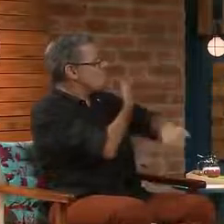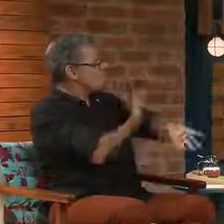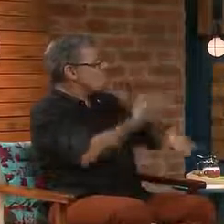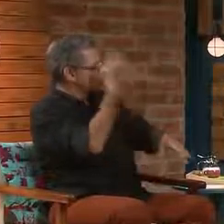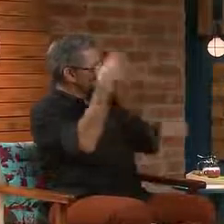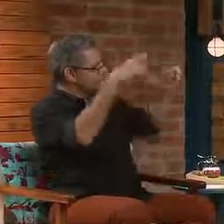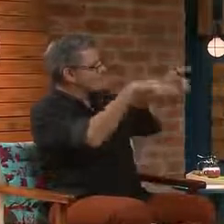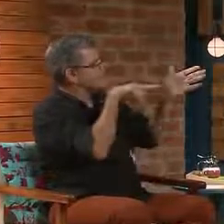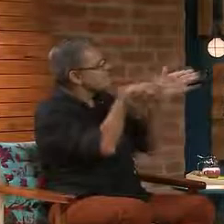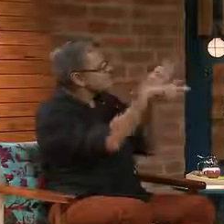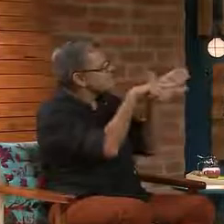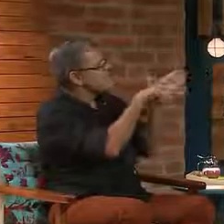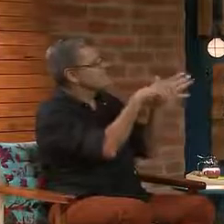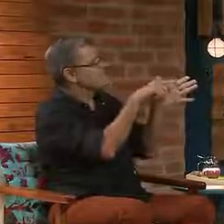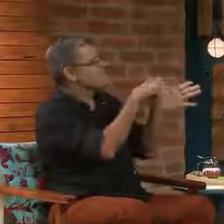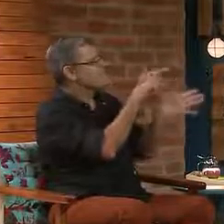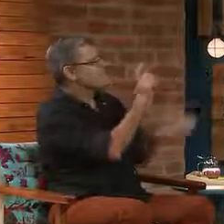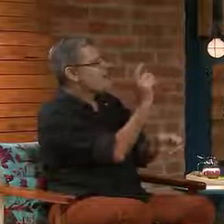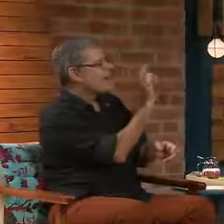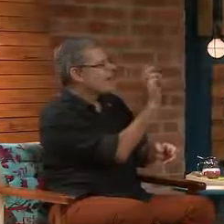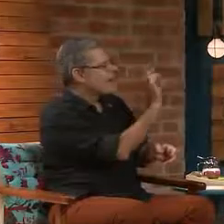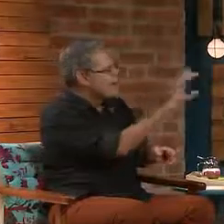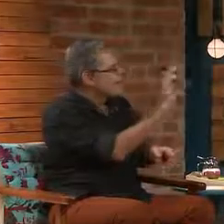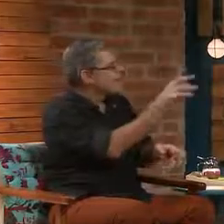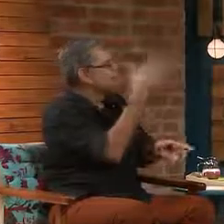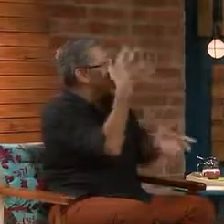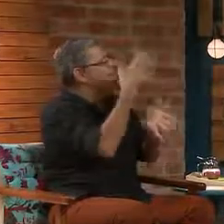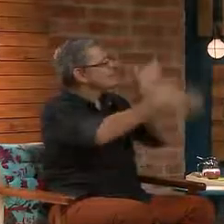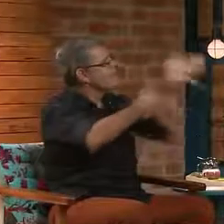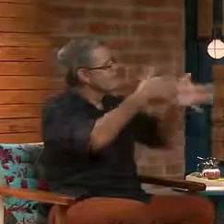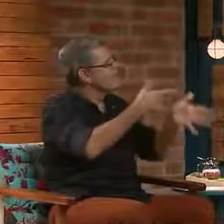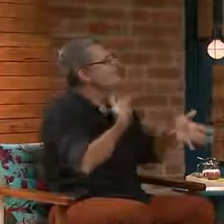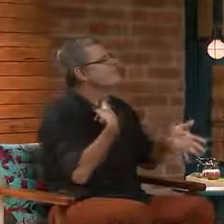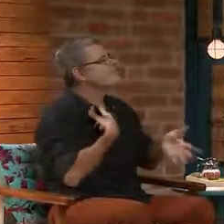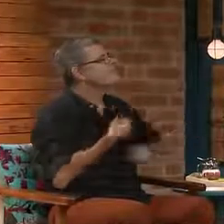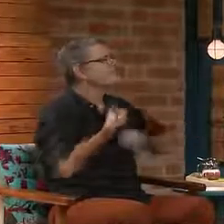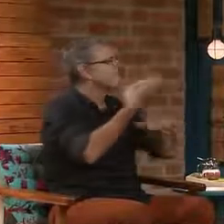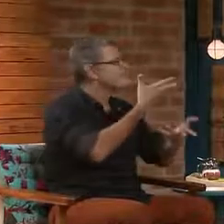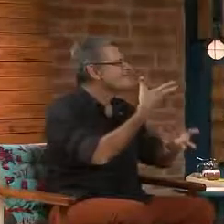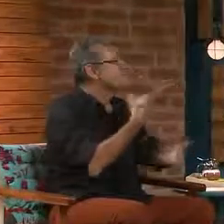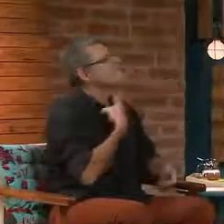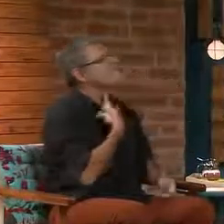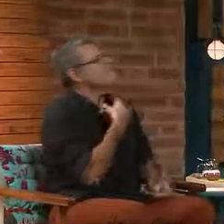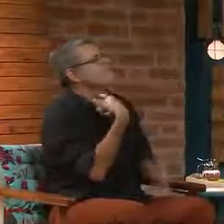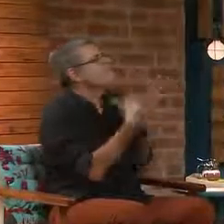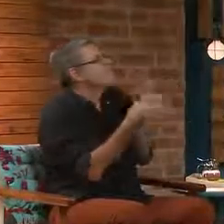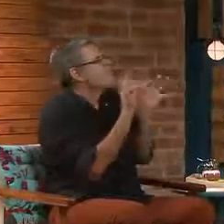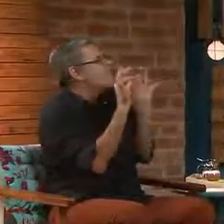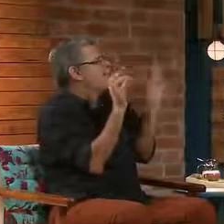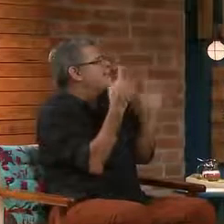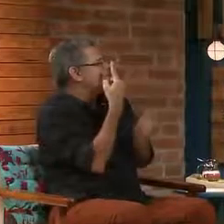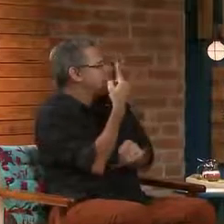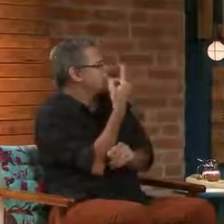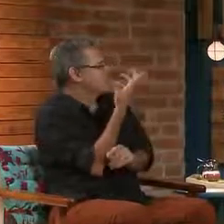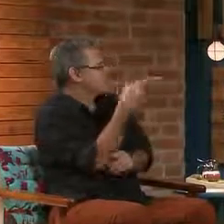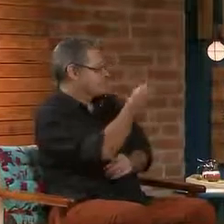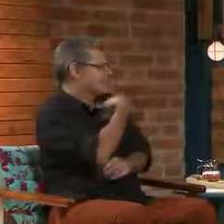eu costumo perguntar para as pessoas que vêm aqui se querem mostrar um sinal ou frase em Libras.